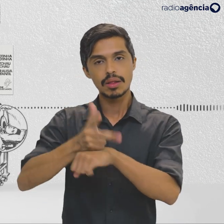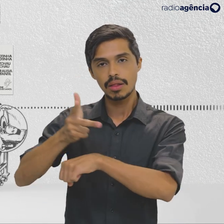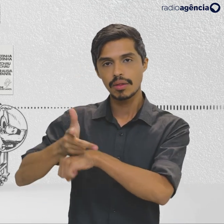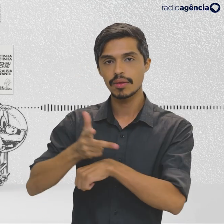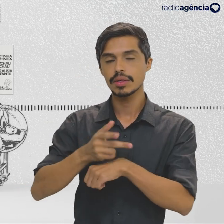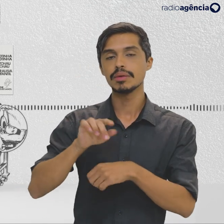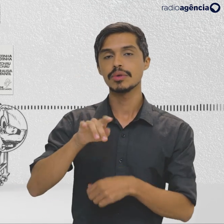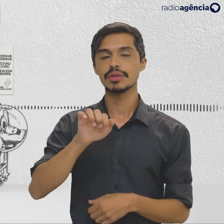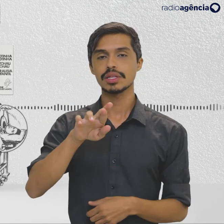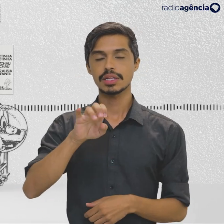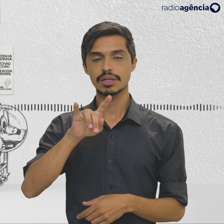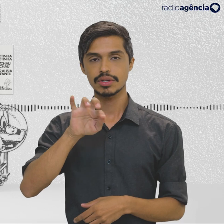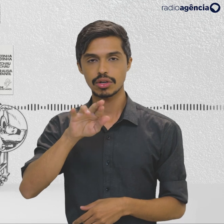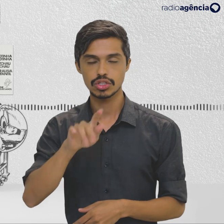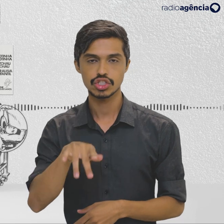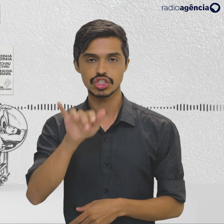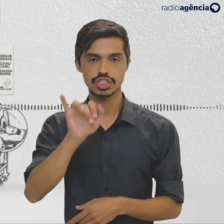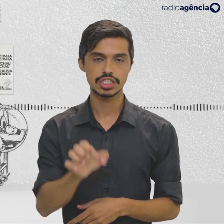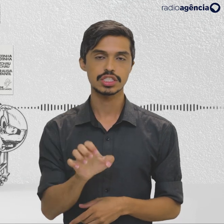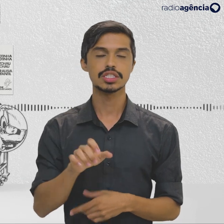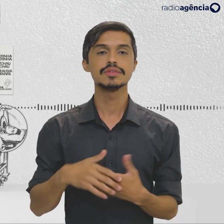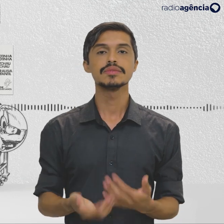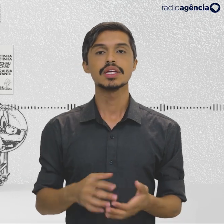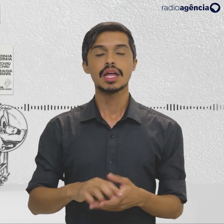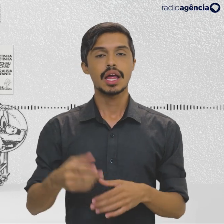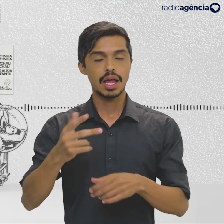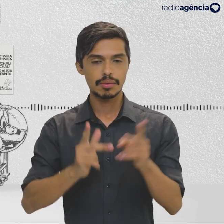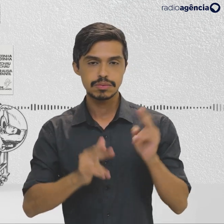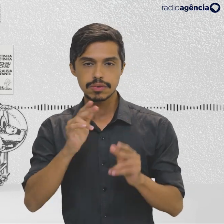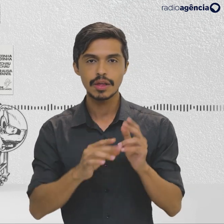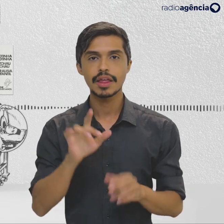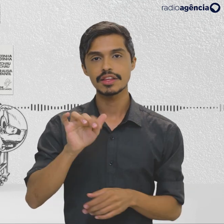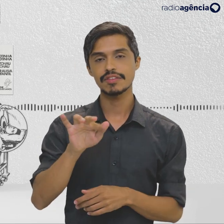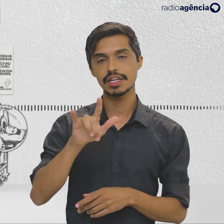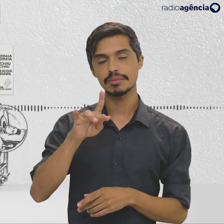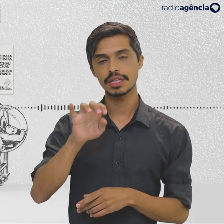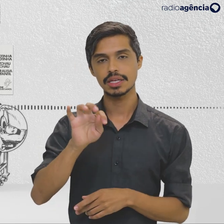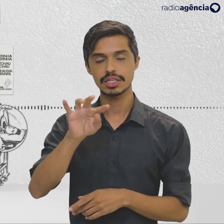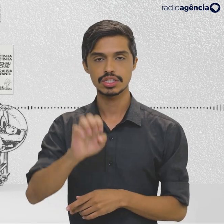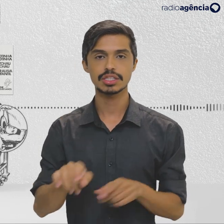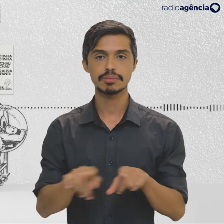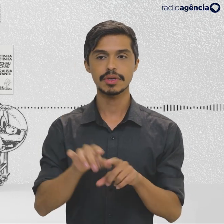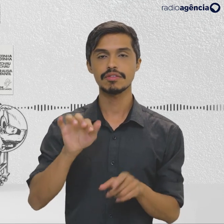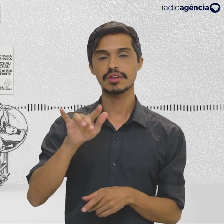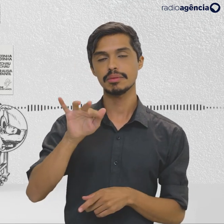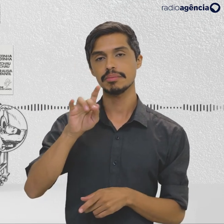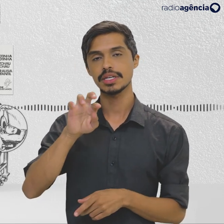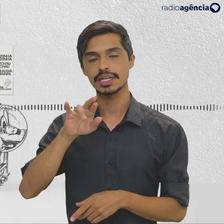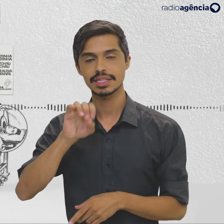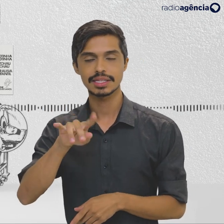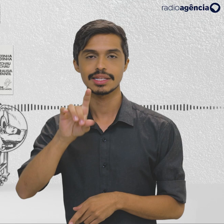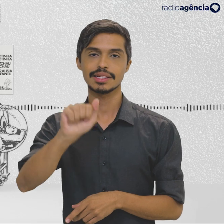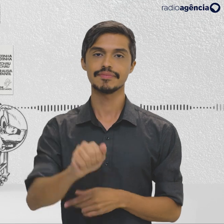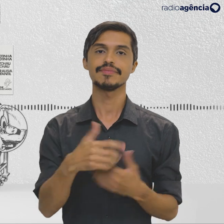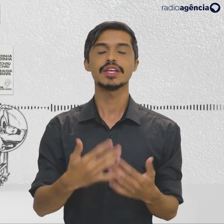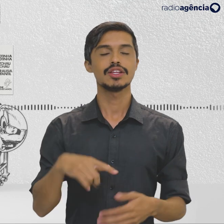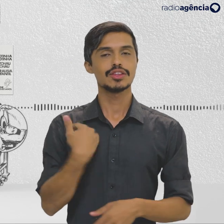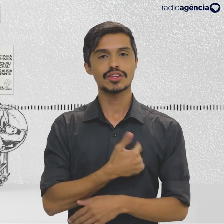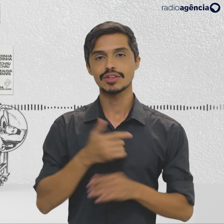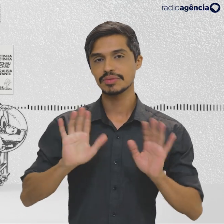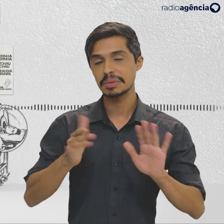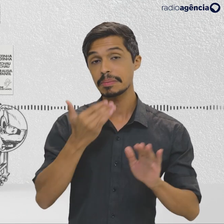captação de imagem de Daniel irochi a montagem da versão em vídeo é de Felipe Leite e Fernando Miranda a gente se